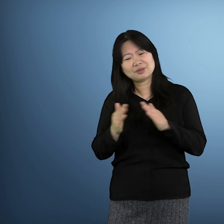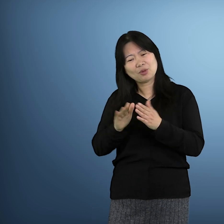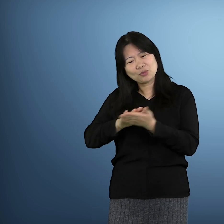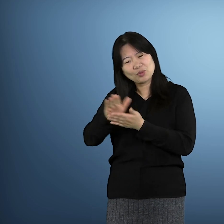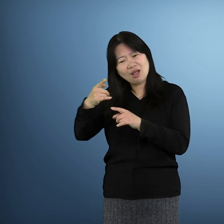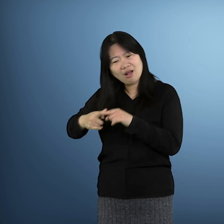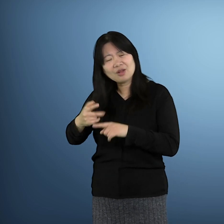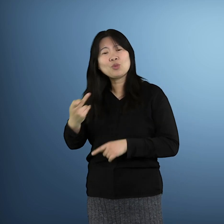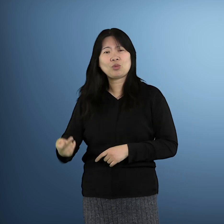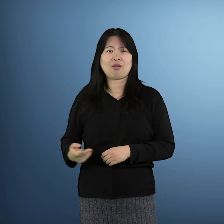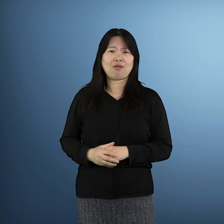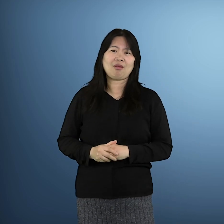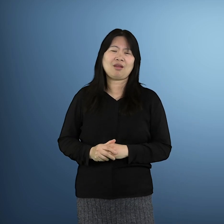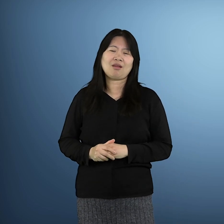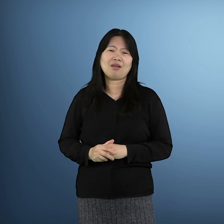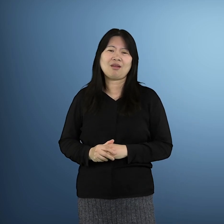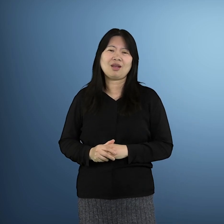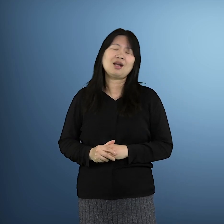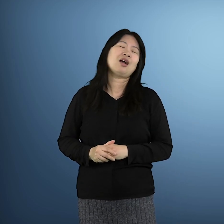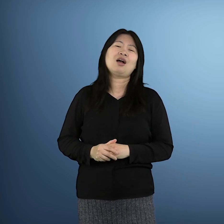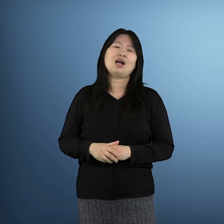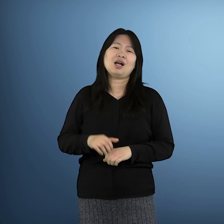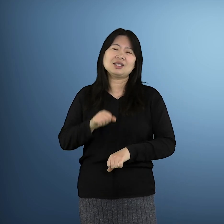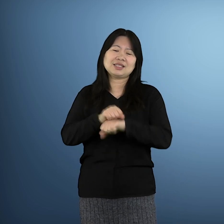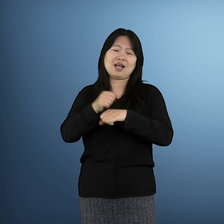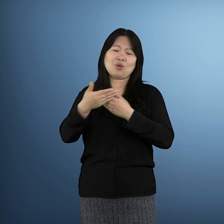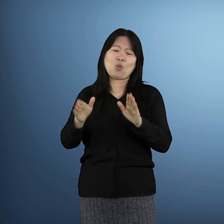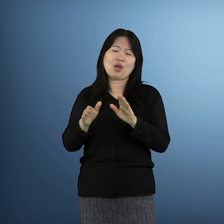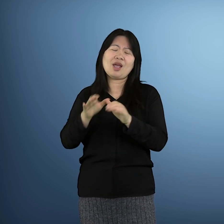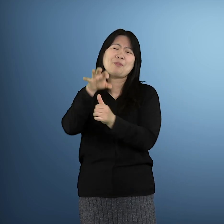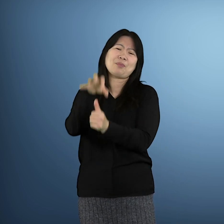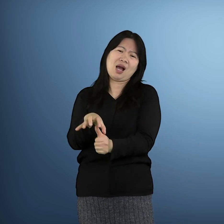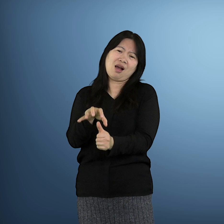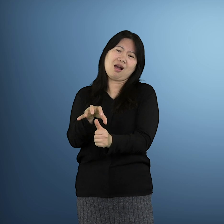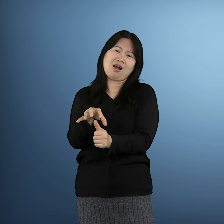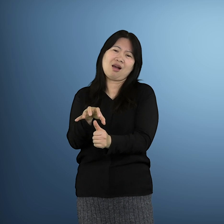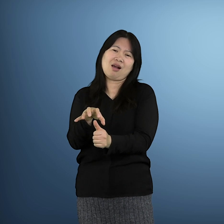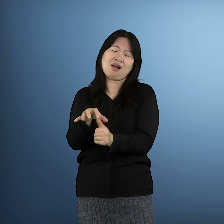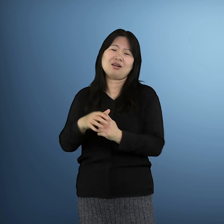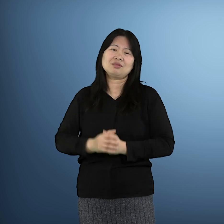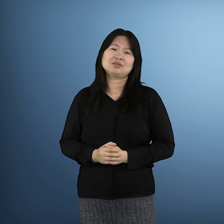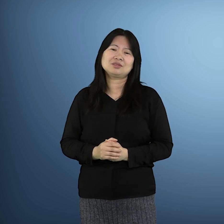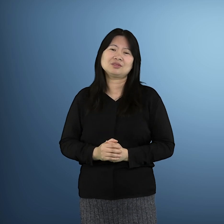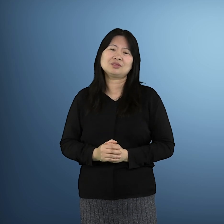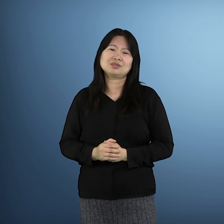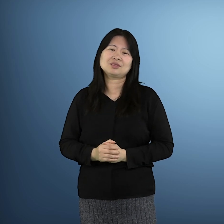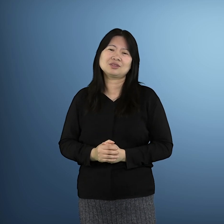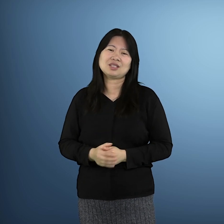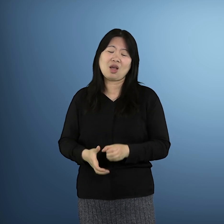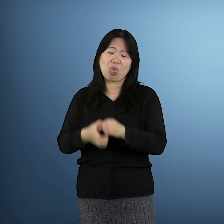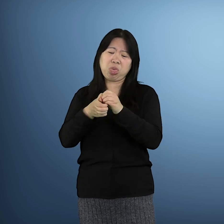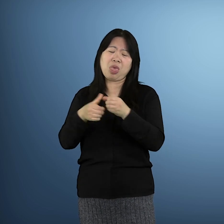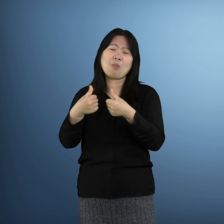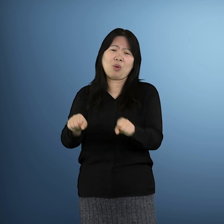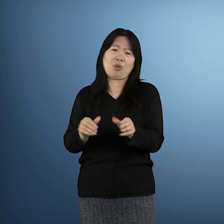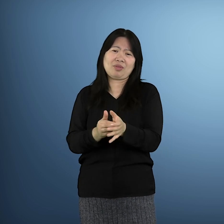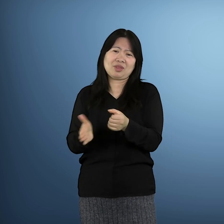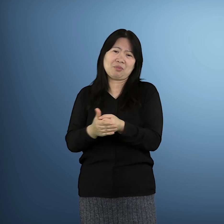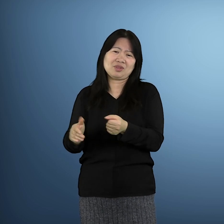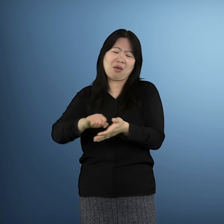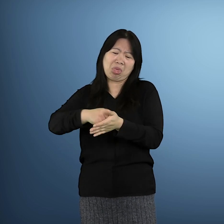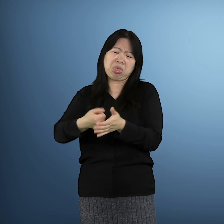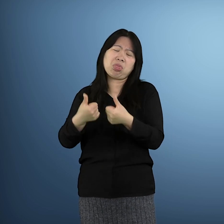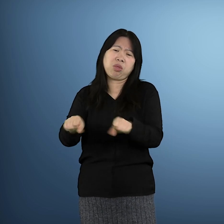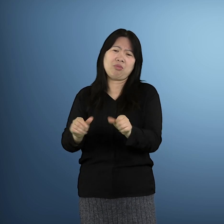그만 동생이 창고에 갇힌 겁니다. 여기 락이 고장이 난 거예요.